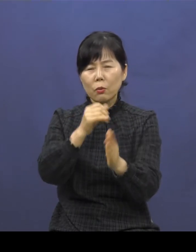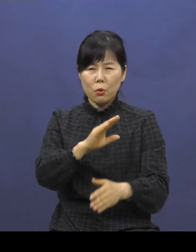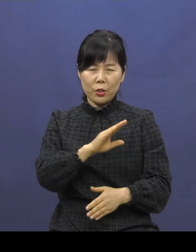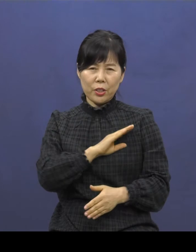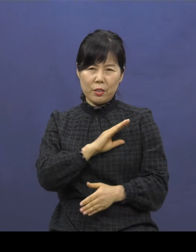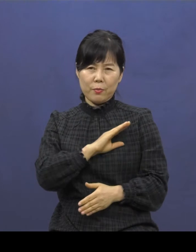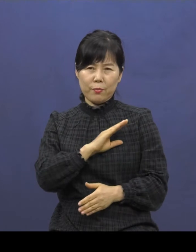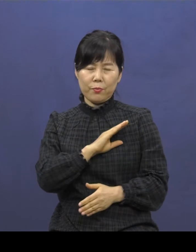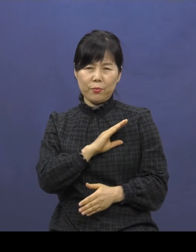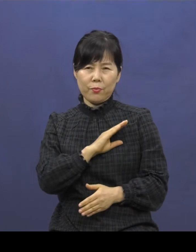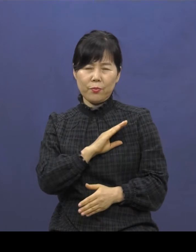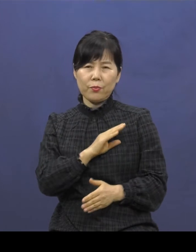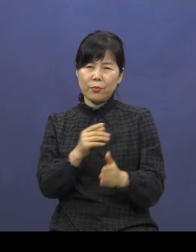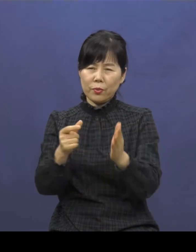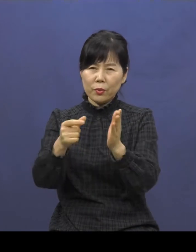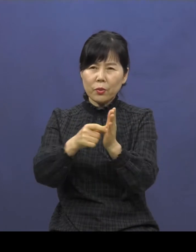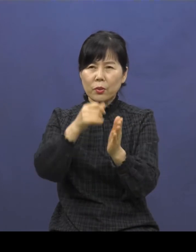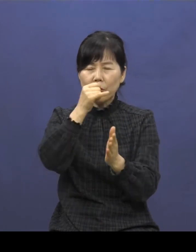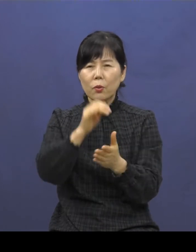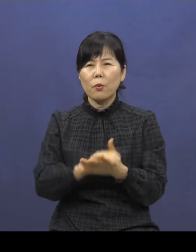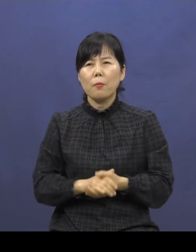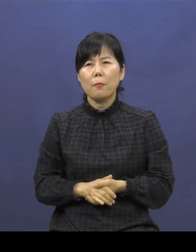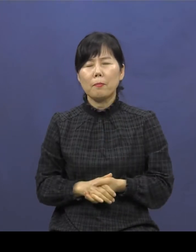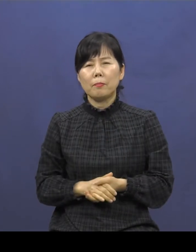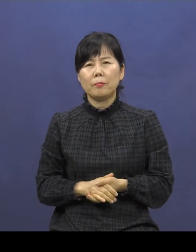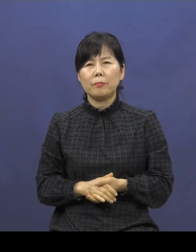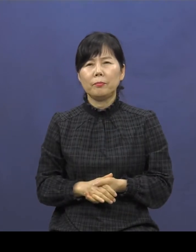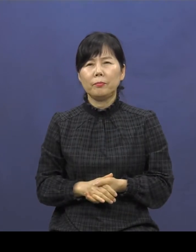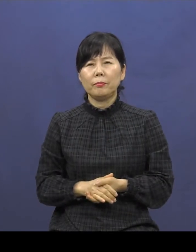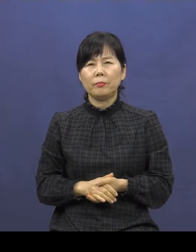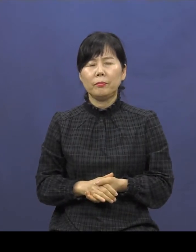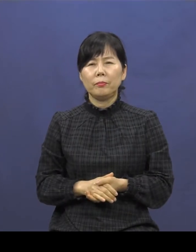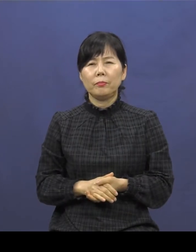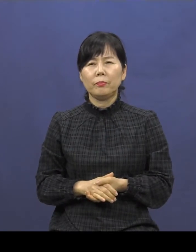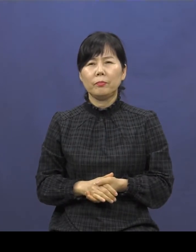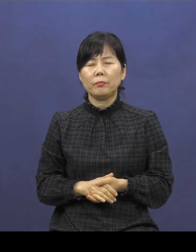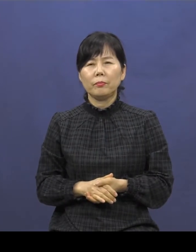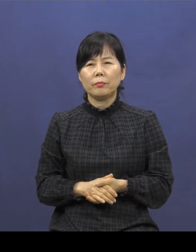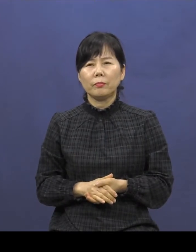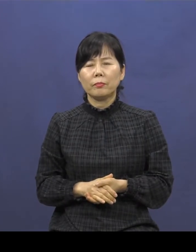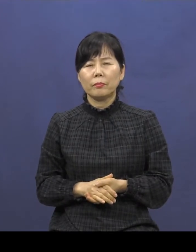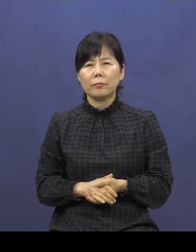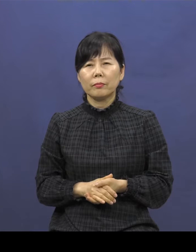예를 들면 68 김요셉 11조 이런 식으로 해달라는 것을 다시 한번